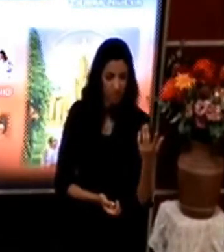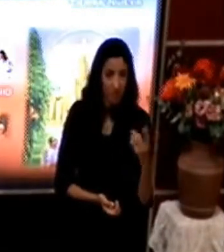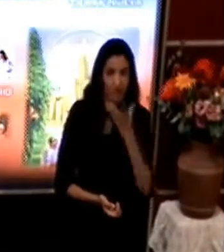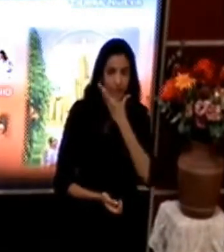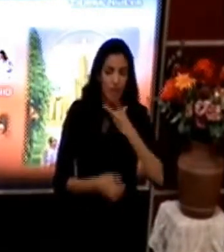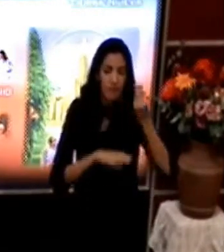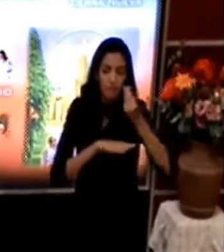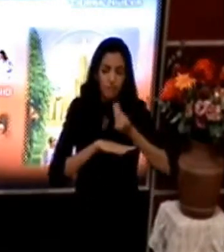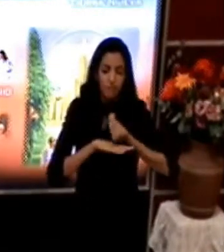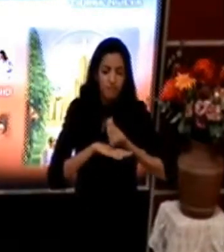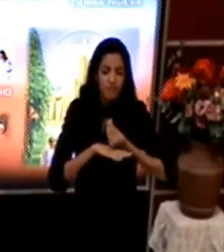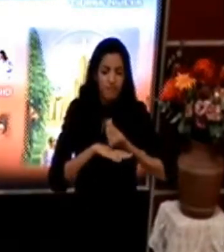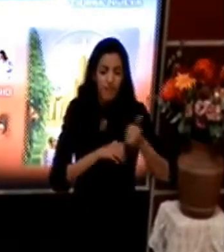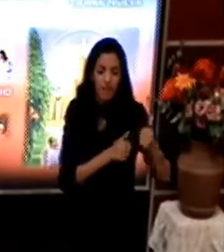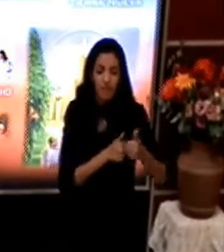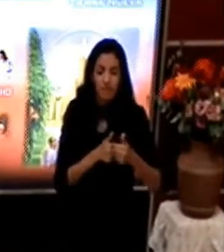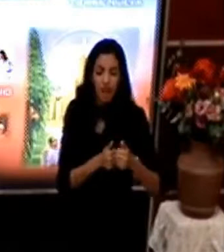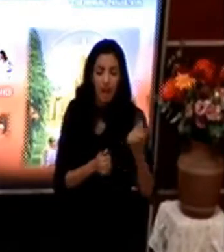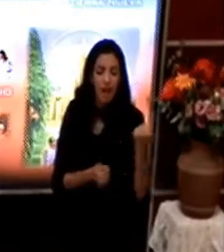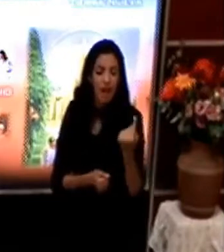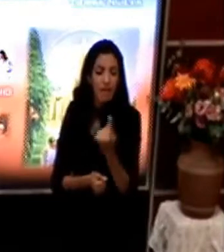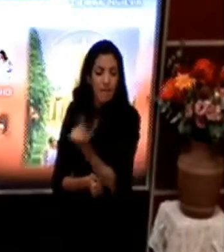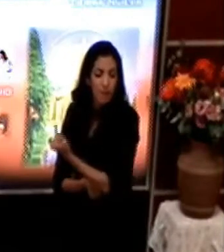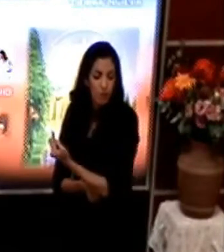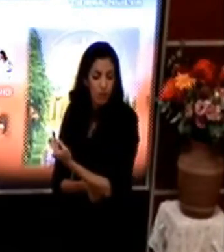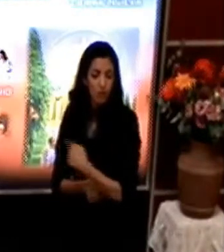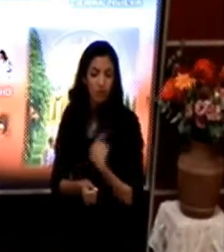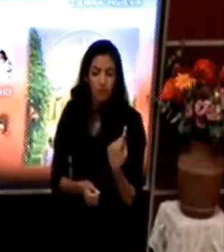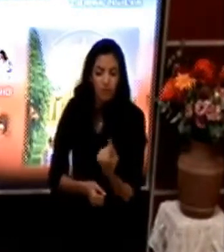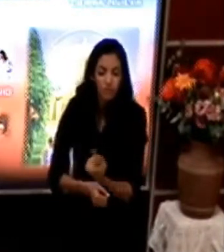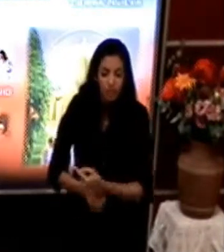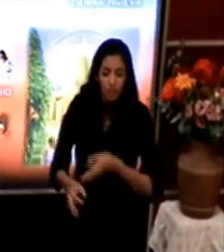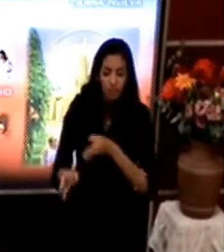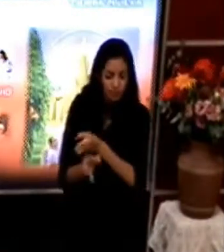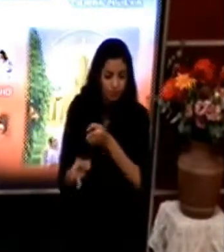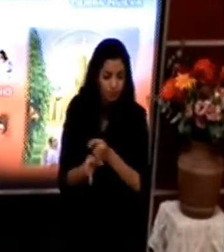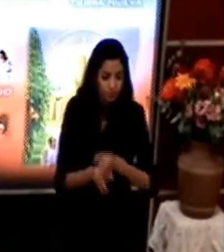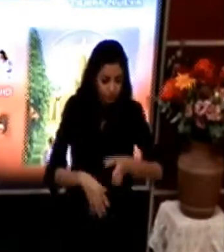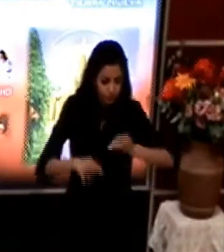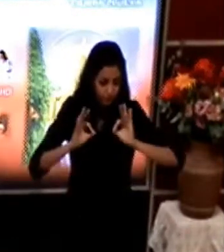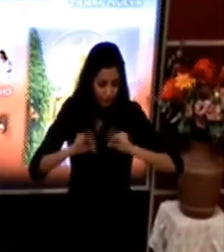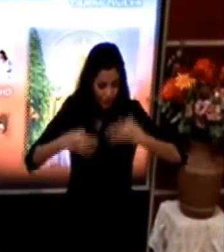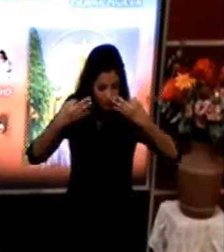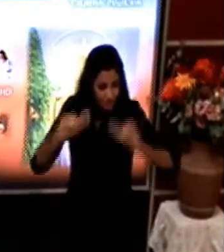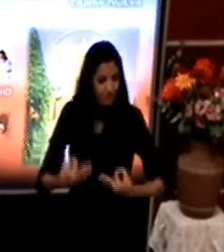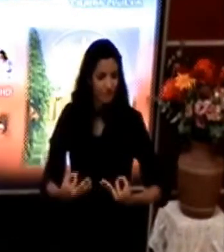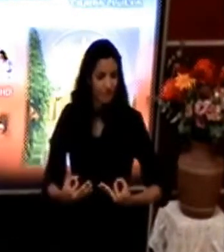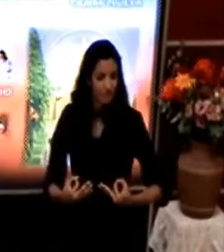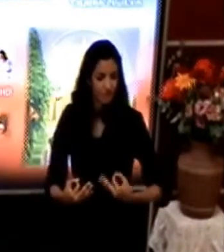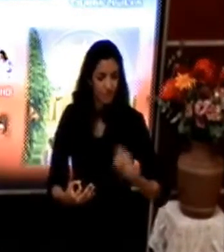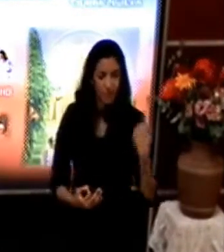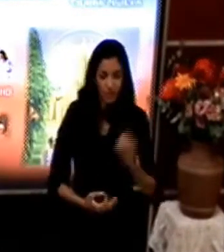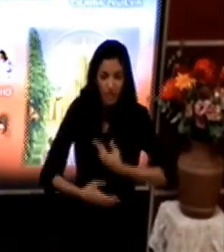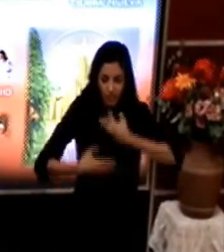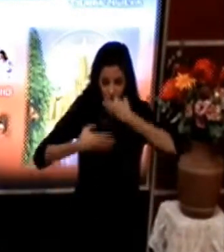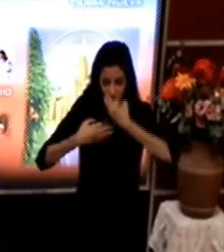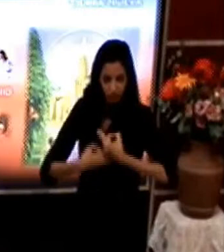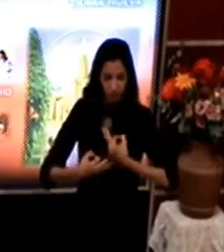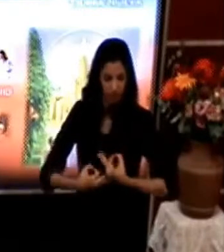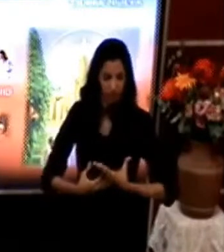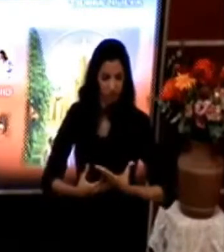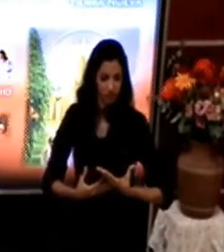estará a nuestro lado y nos va a acompañar para que realmente esa realidad pueda reinar en nuestro ser. Ahora